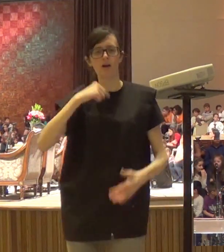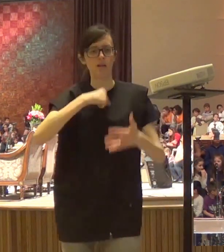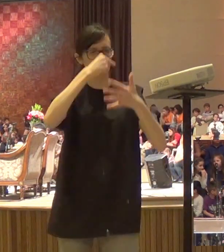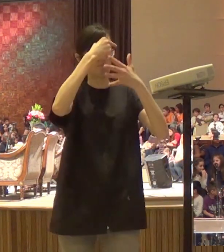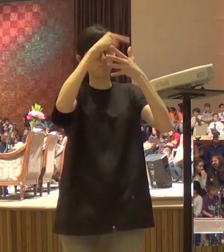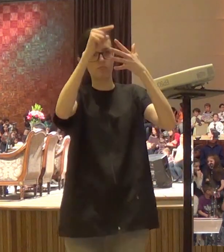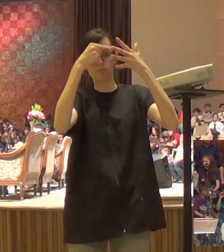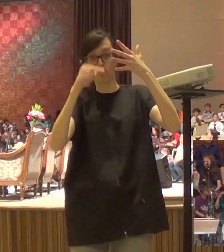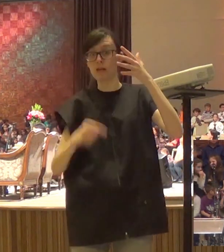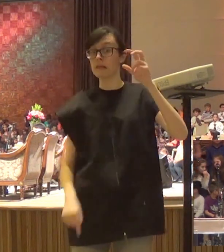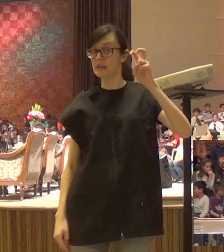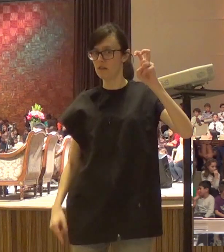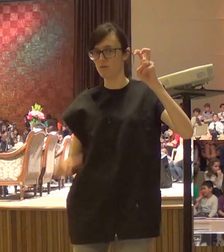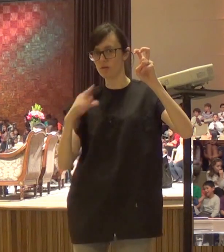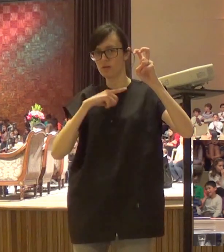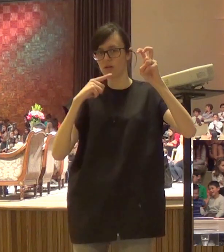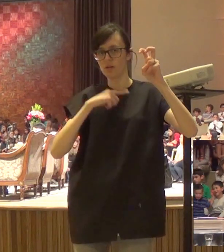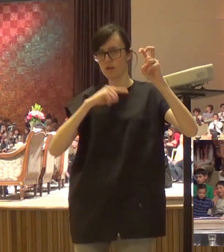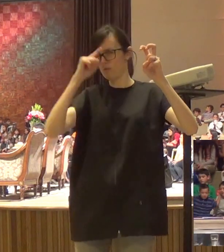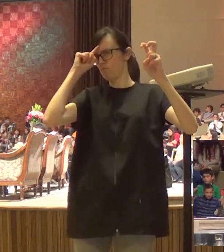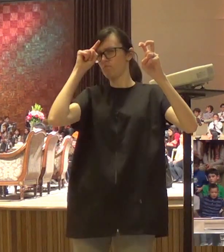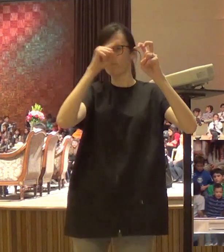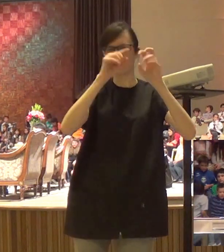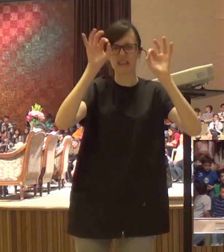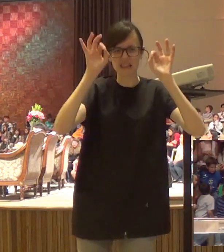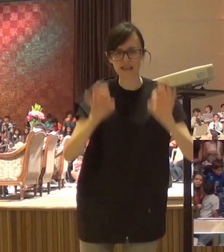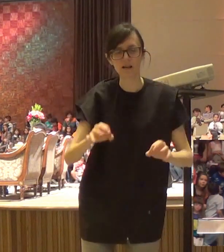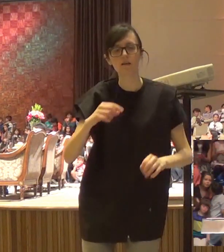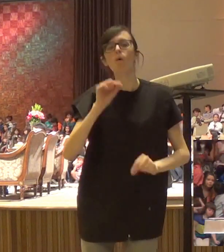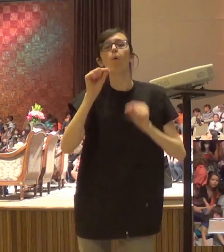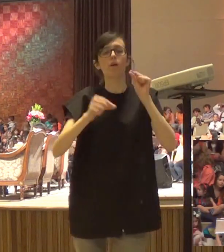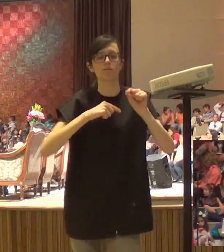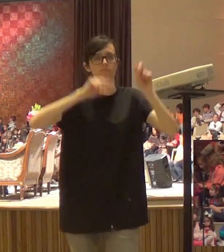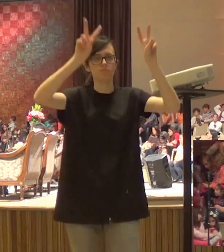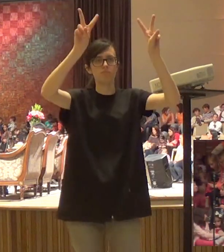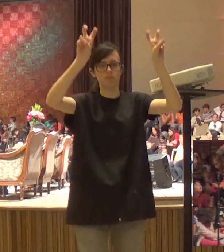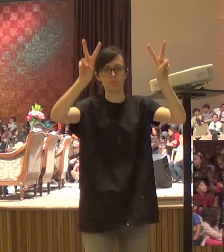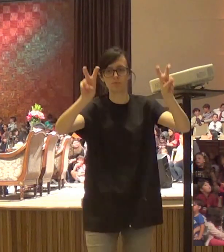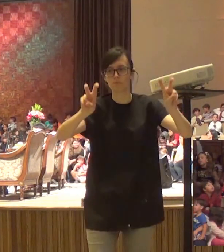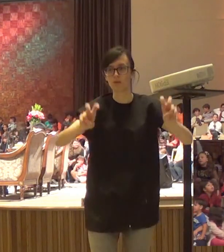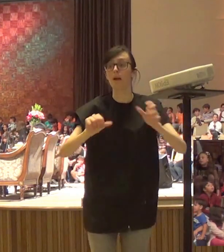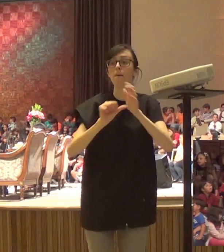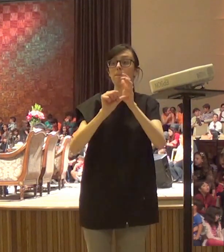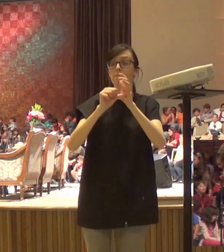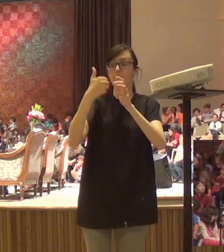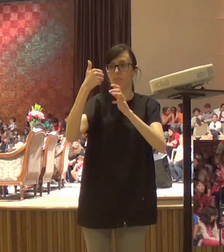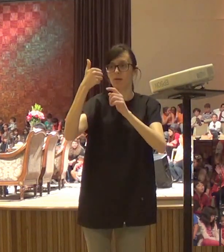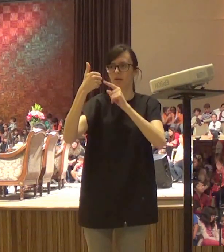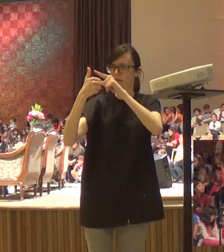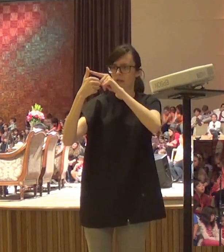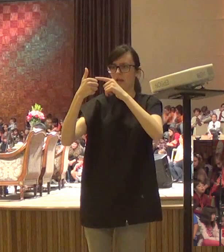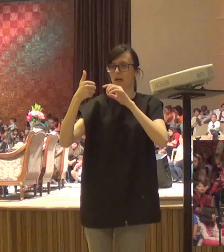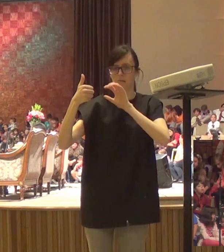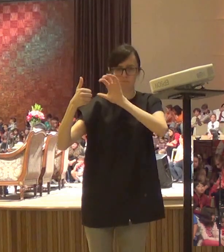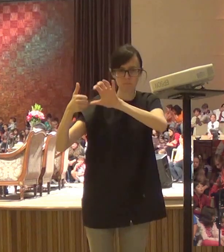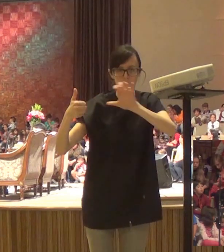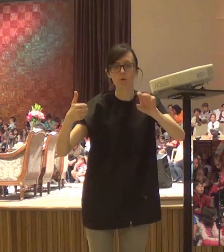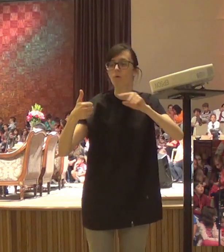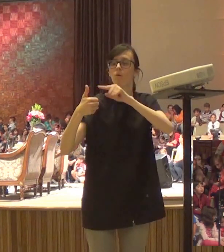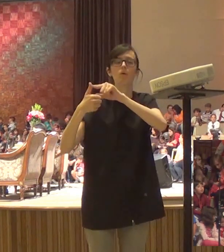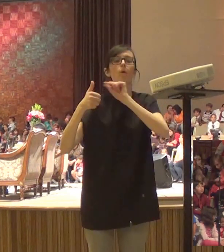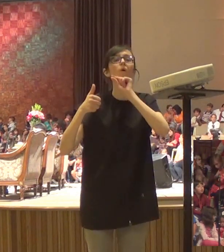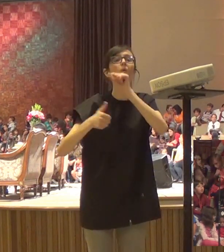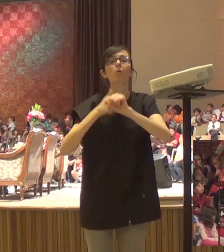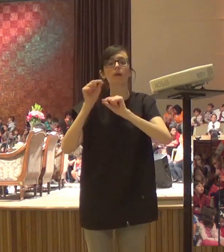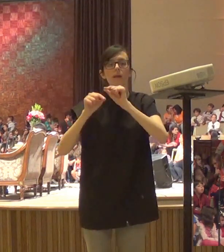desafios pessoais meus. Os 5 elementos que apareceram nessa pesquisa foi uma coisa que impactou a vida desses adolescentes é terem